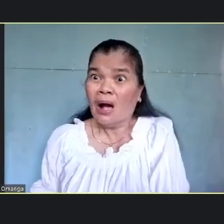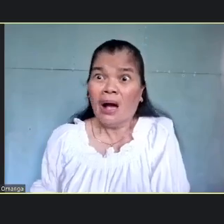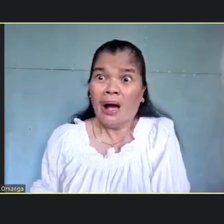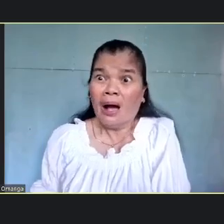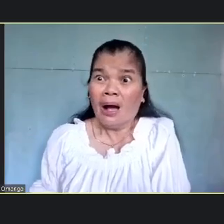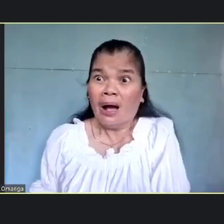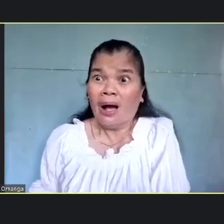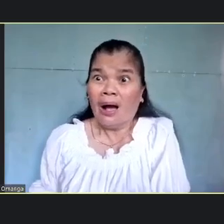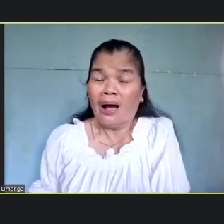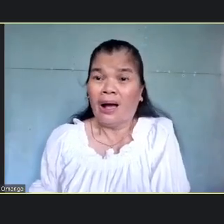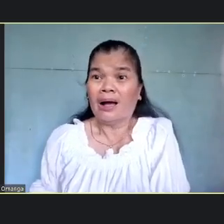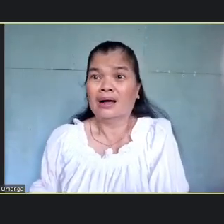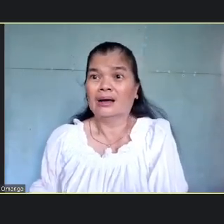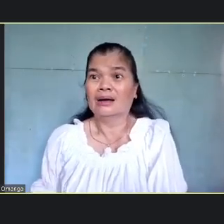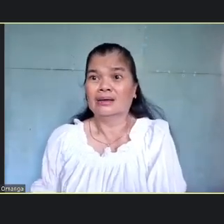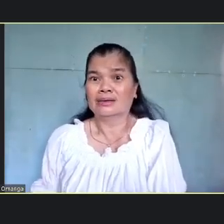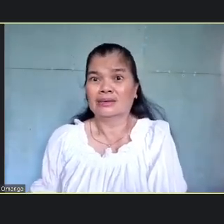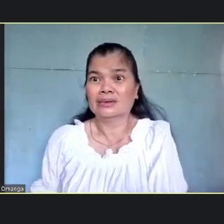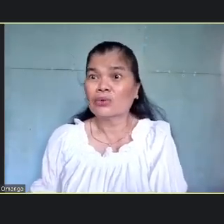Surprise!